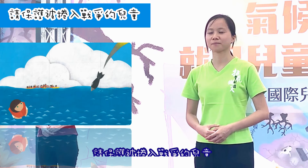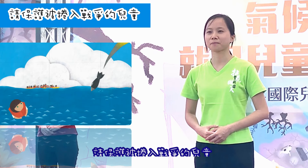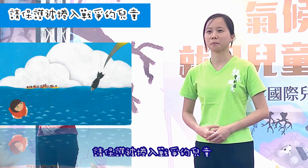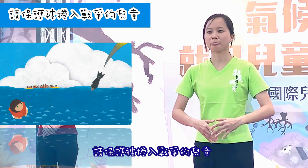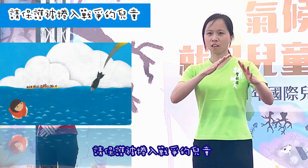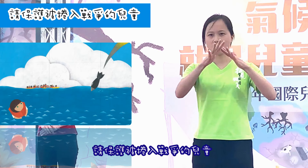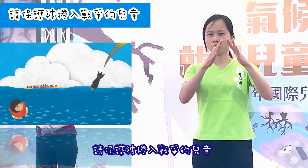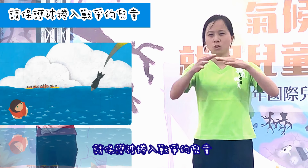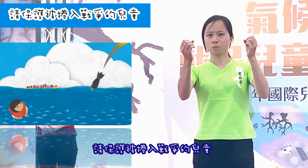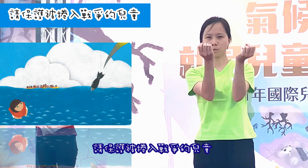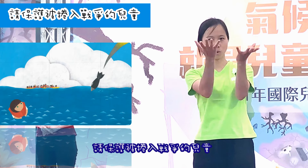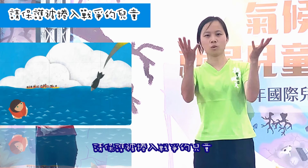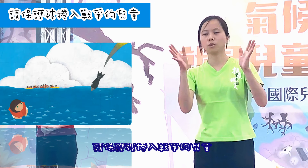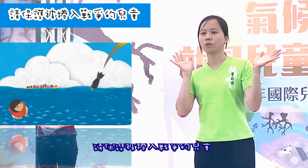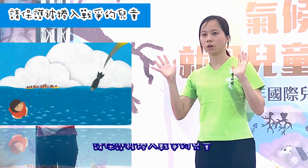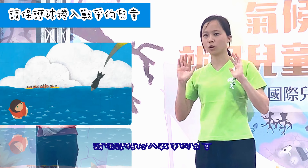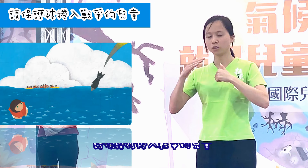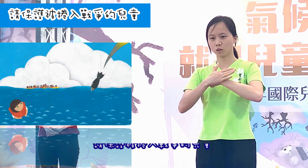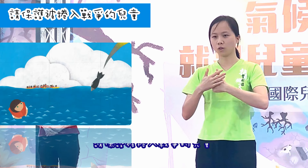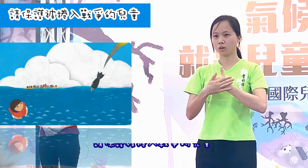请保护被卷入战争的儿童，